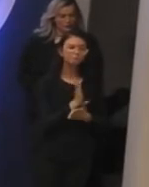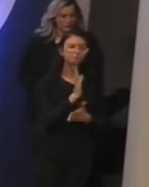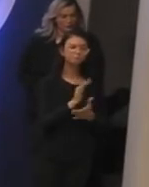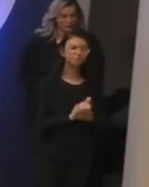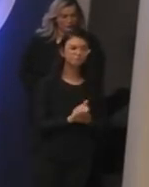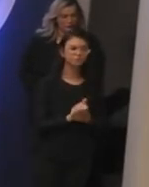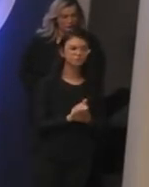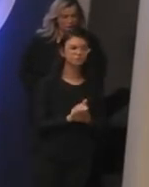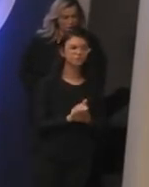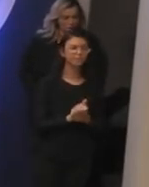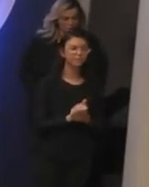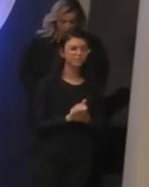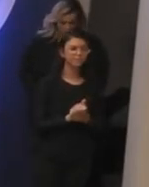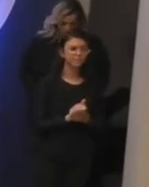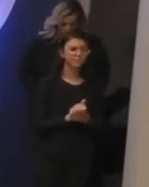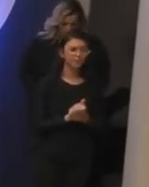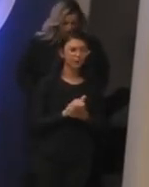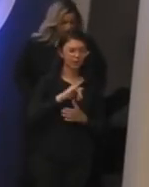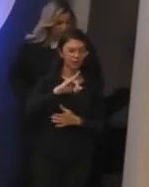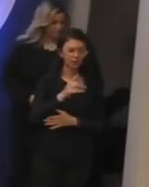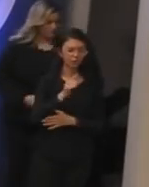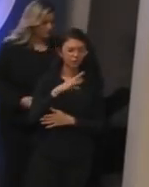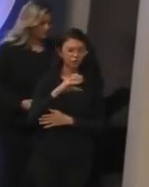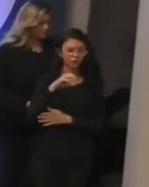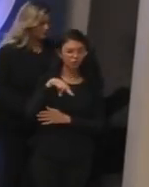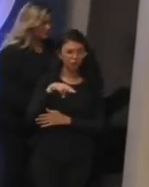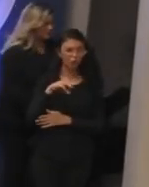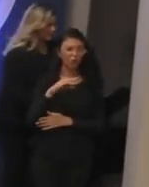substituto, Giacomo Almeida.